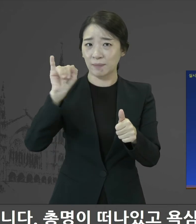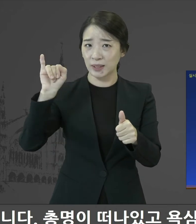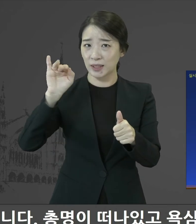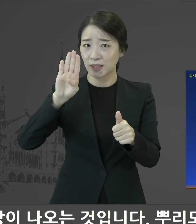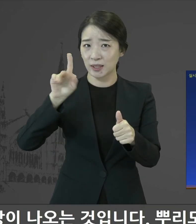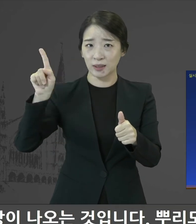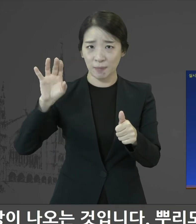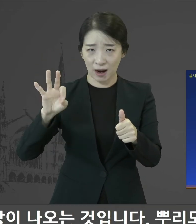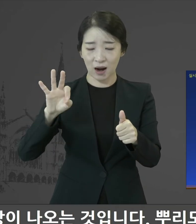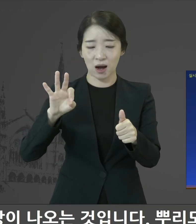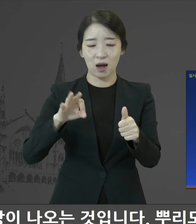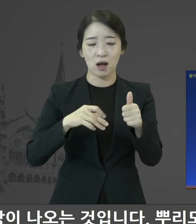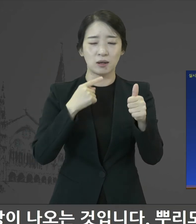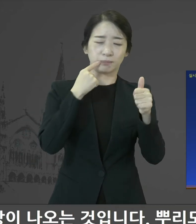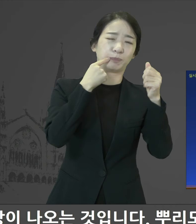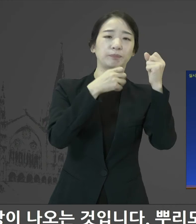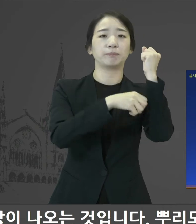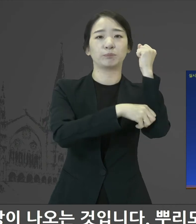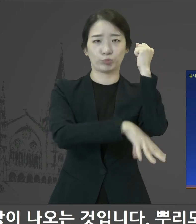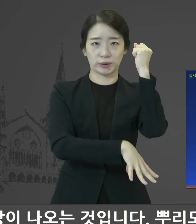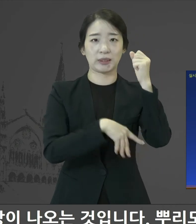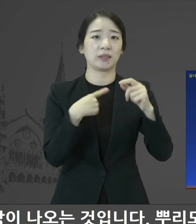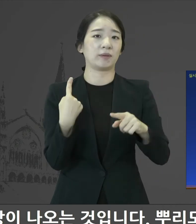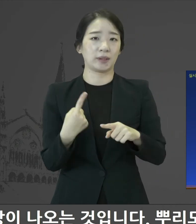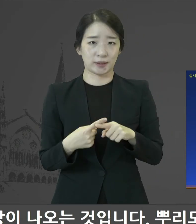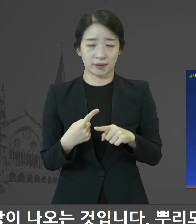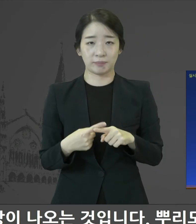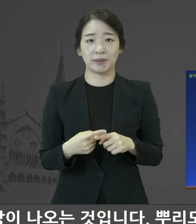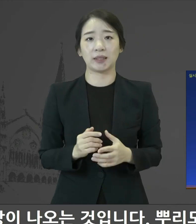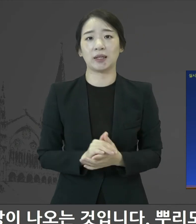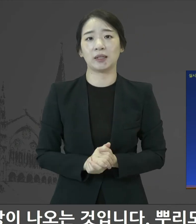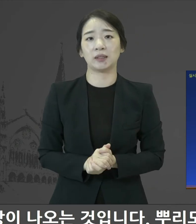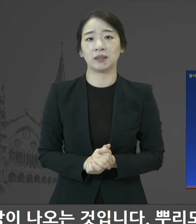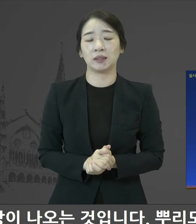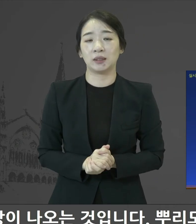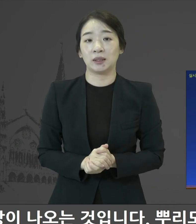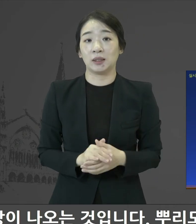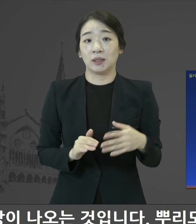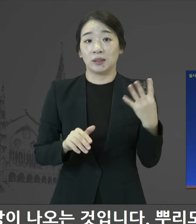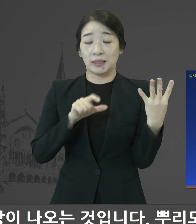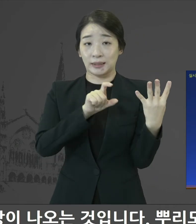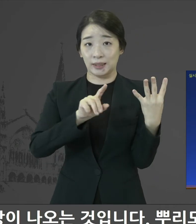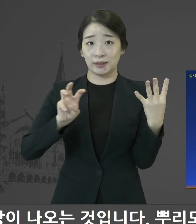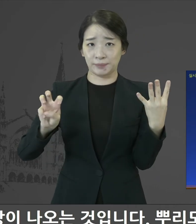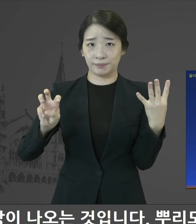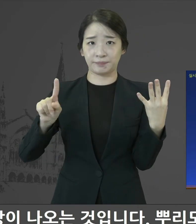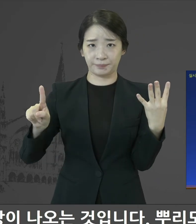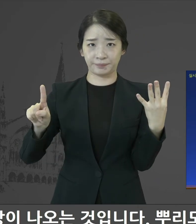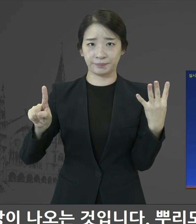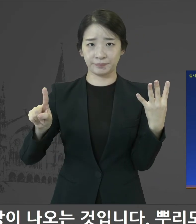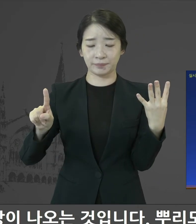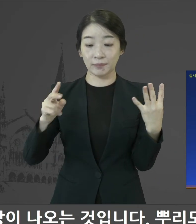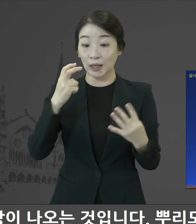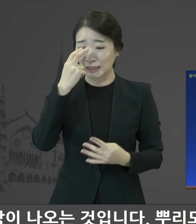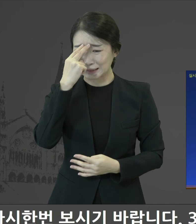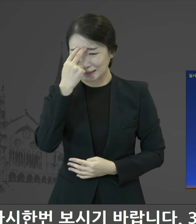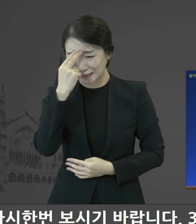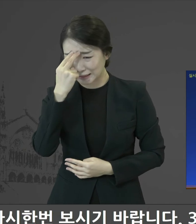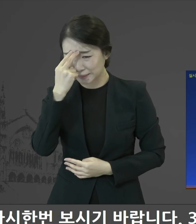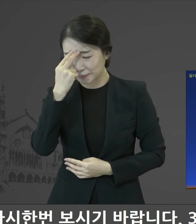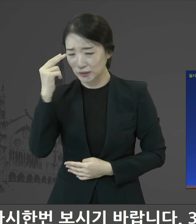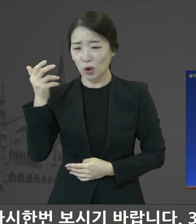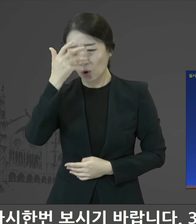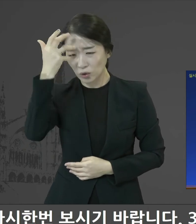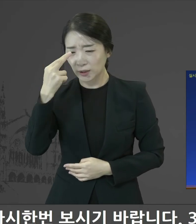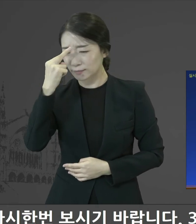저는 본문을 다시 한번 보시기 바랍니다. 31절, 버려야 될 것들, 성령이 근심하지 않도록 우리가